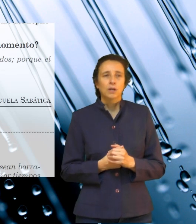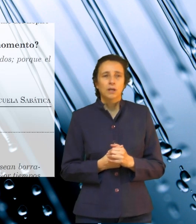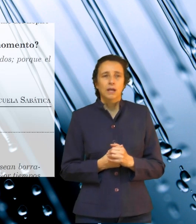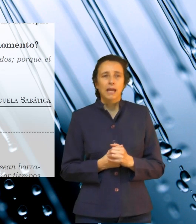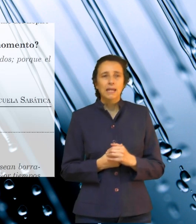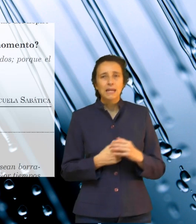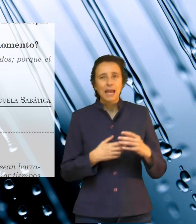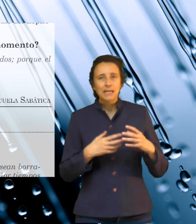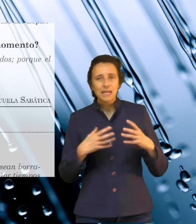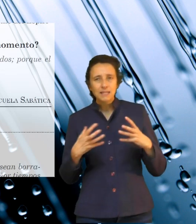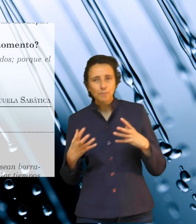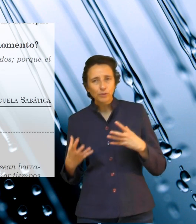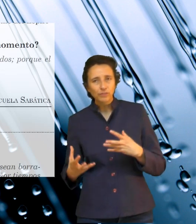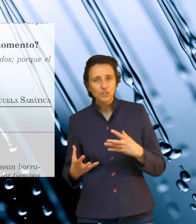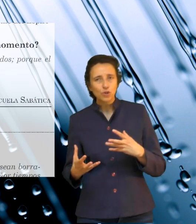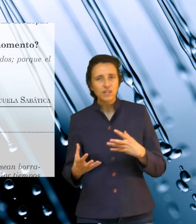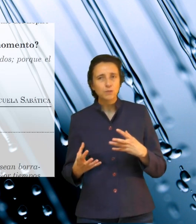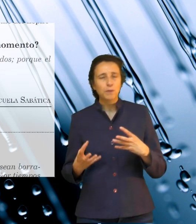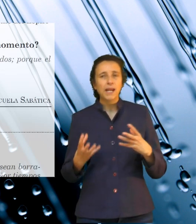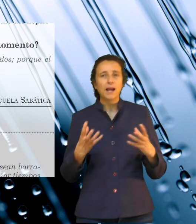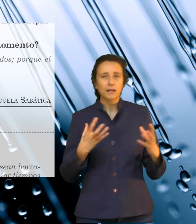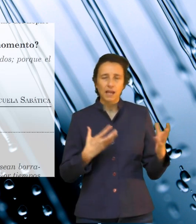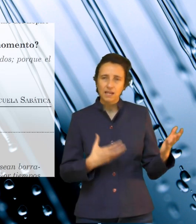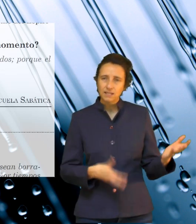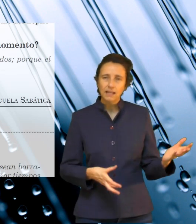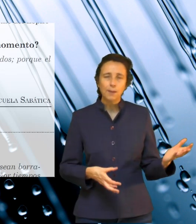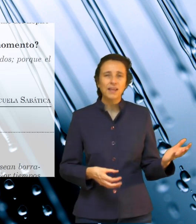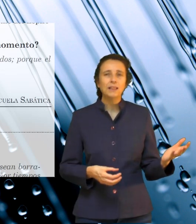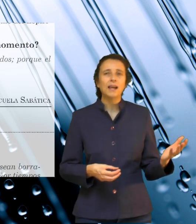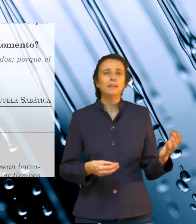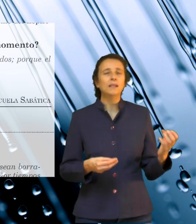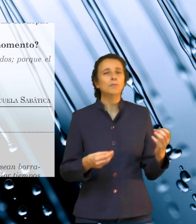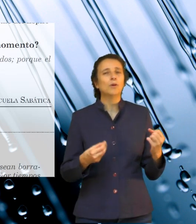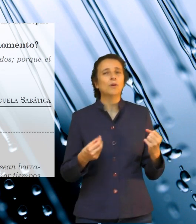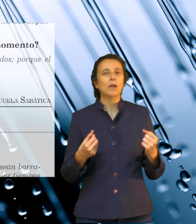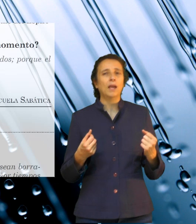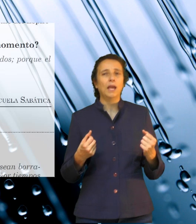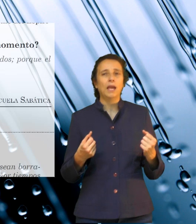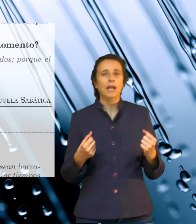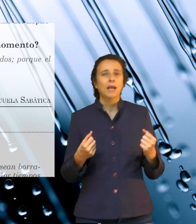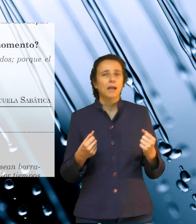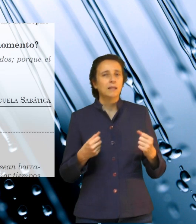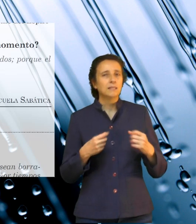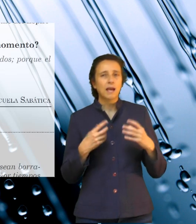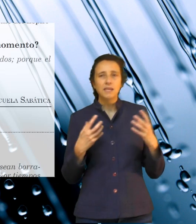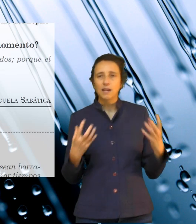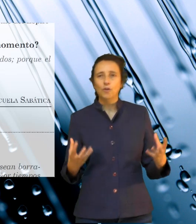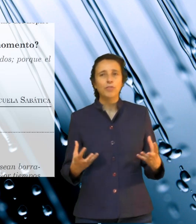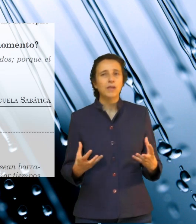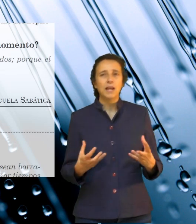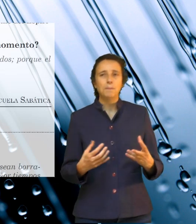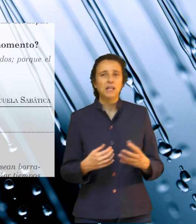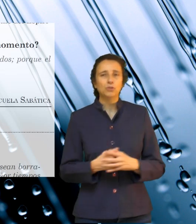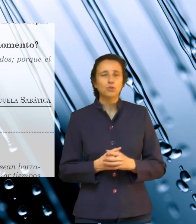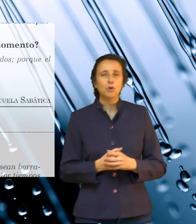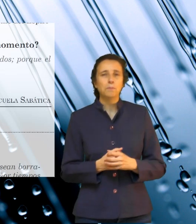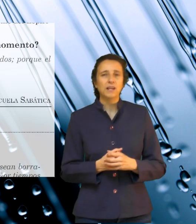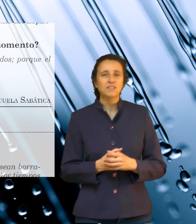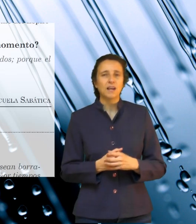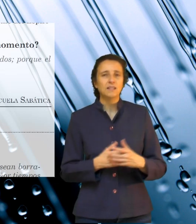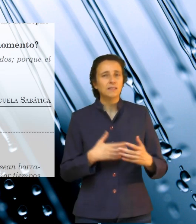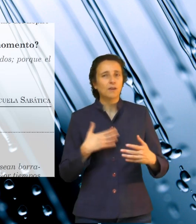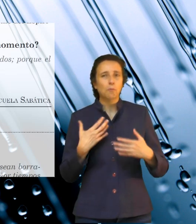listos. En ese proceso de espera, que es altamente activo, que está lleno de